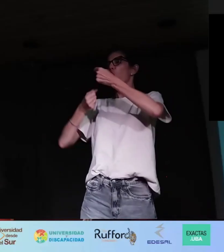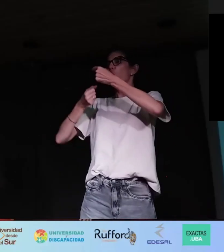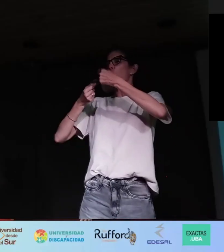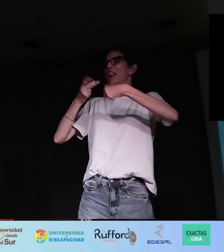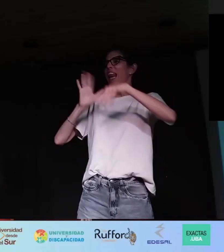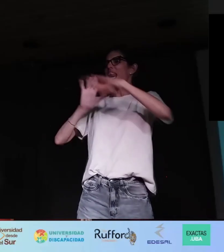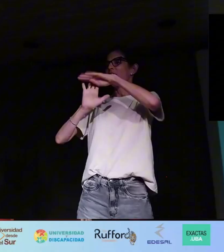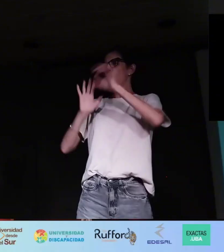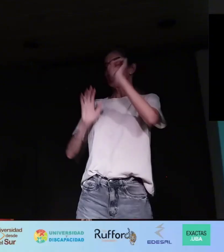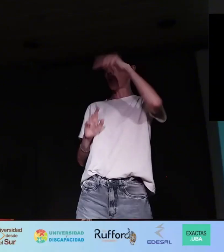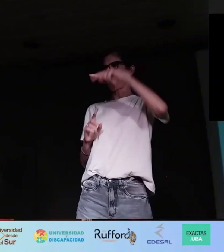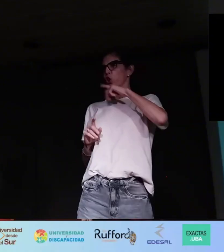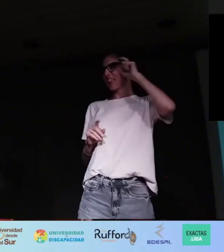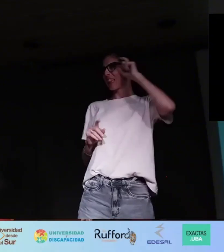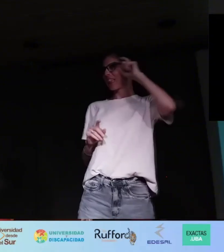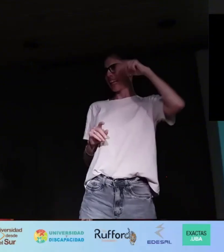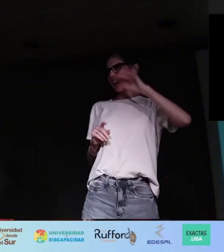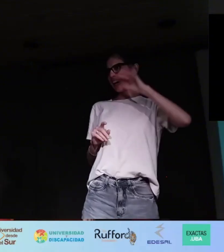trabajando.